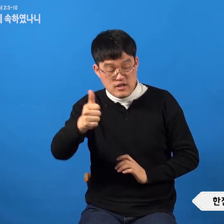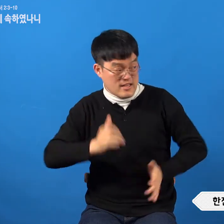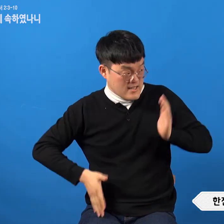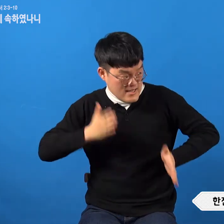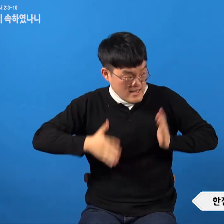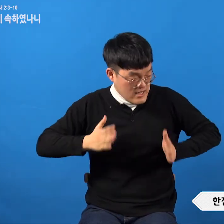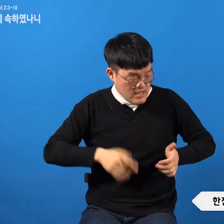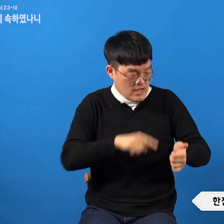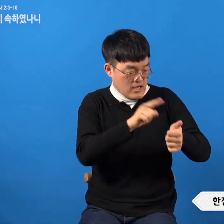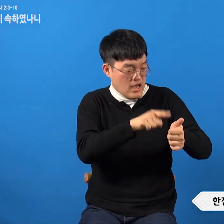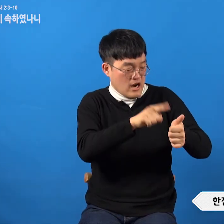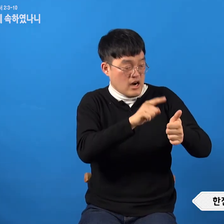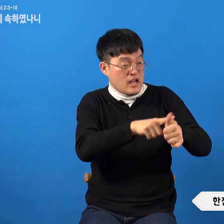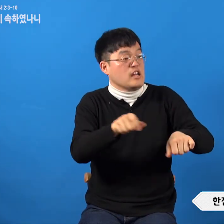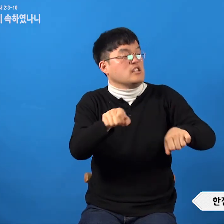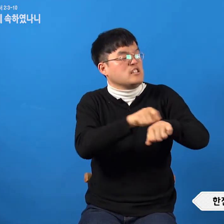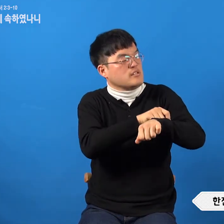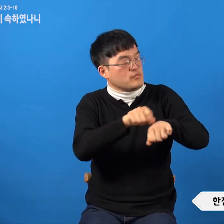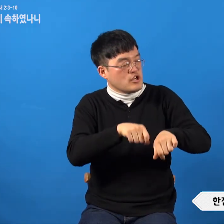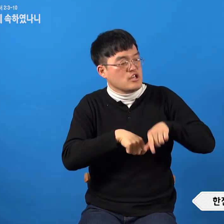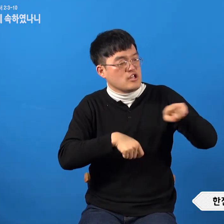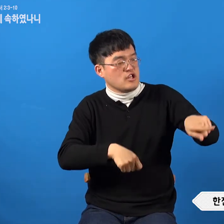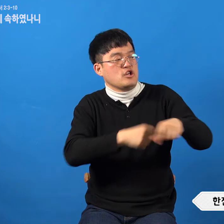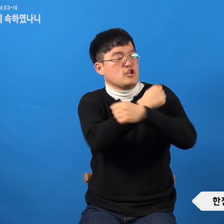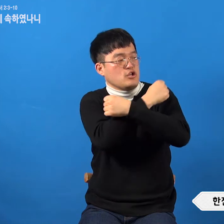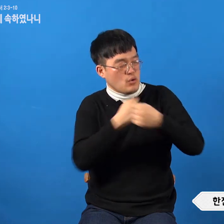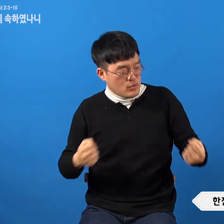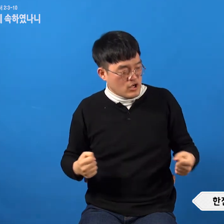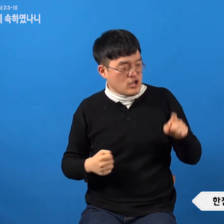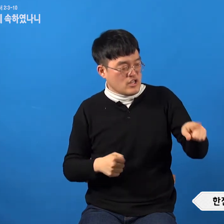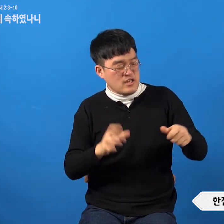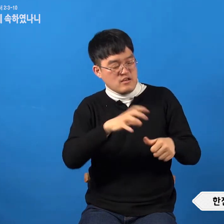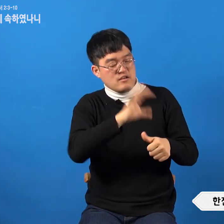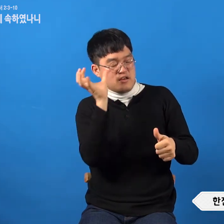사형수 특별 사면령이 떨어졌다, 너는 사면이다,